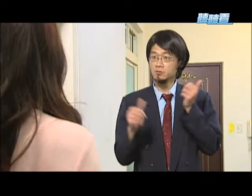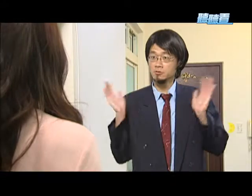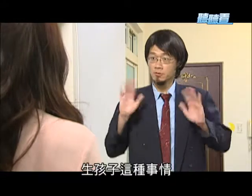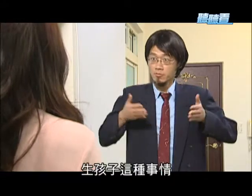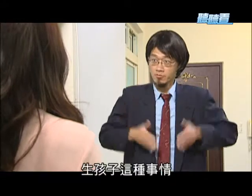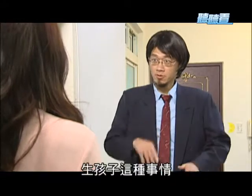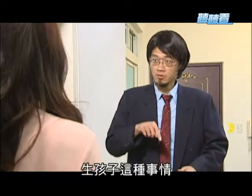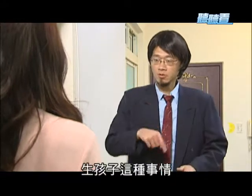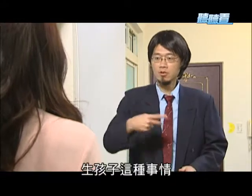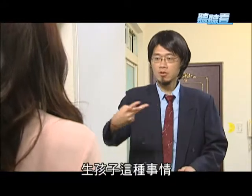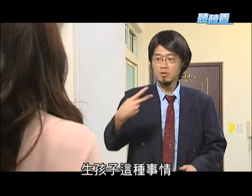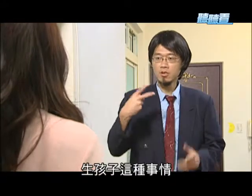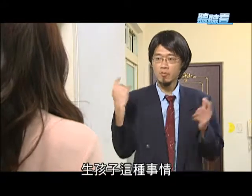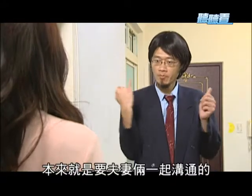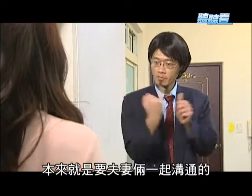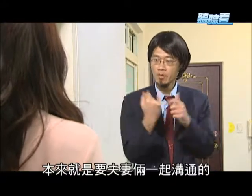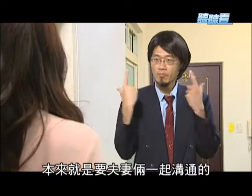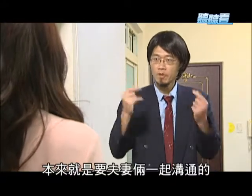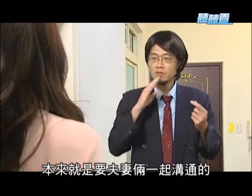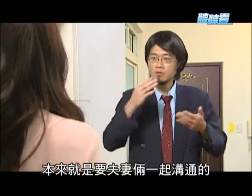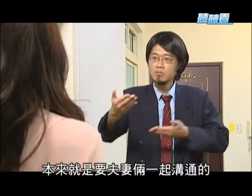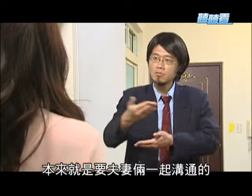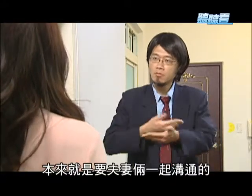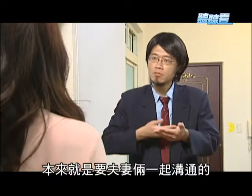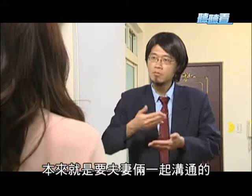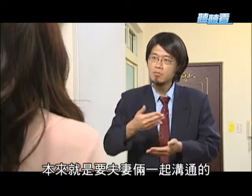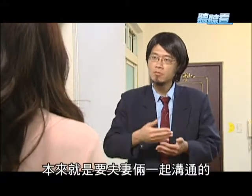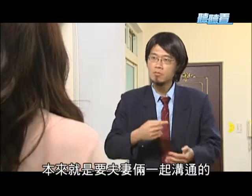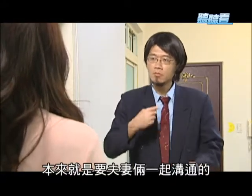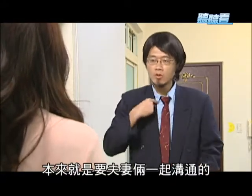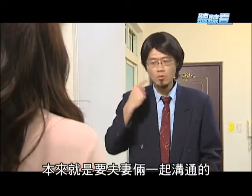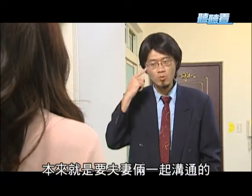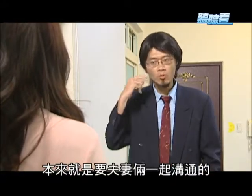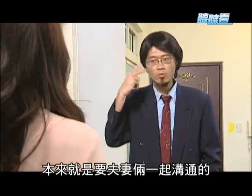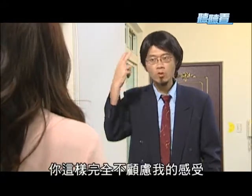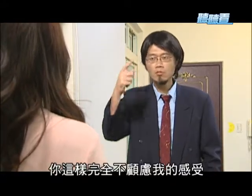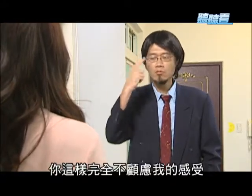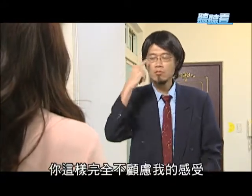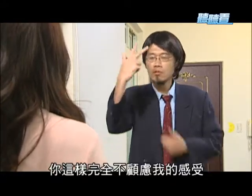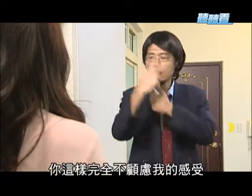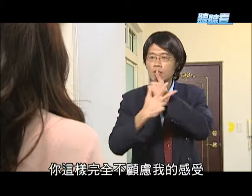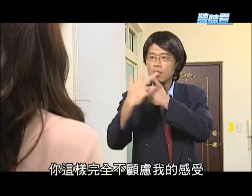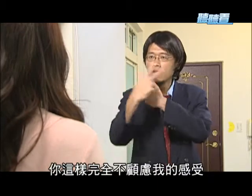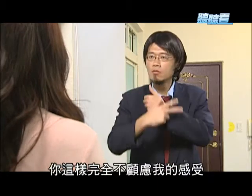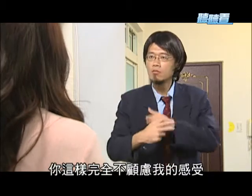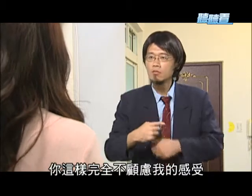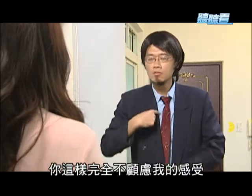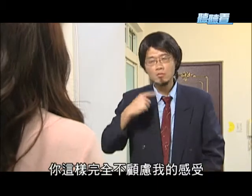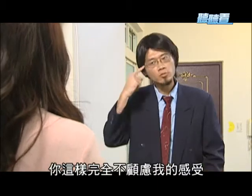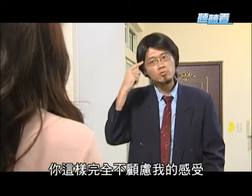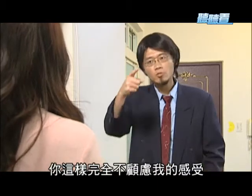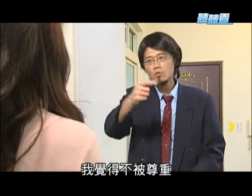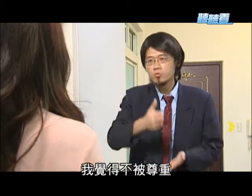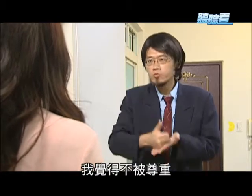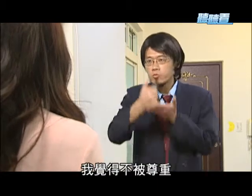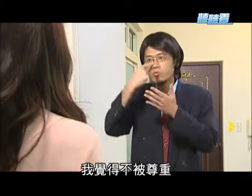生孩子这种事情，本来就是要夫妻俩一起沟通的，你这样完全不顾虑我的感受，我觉得不被尊